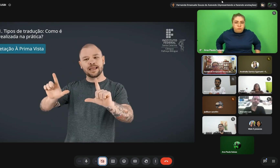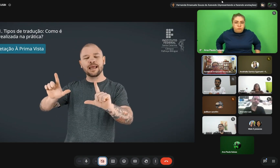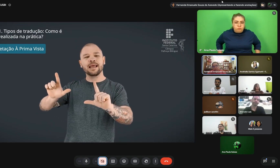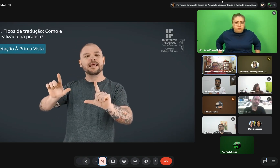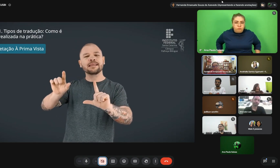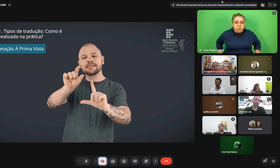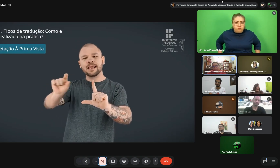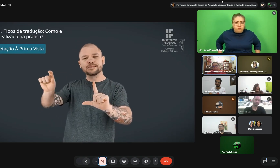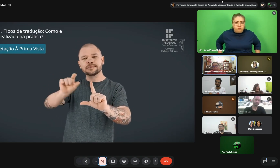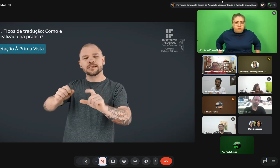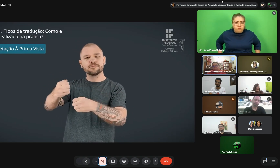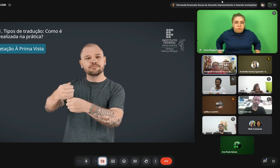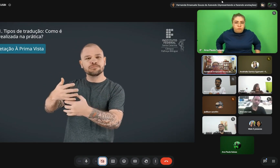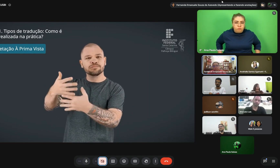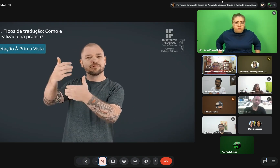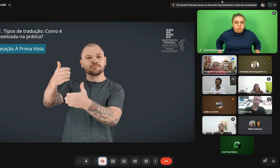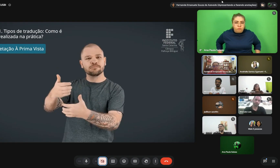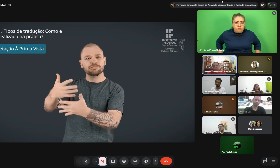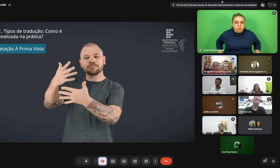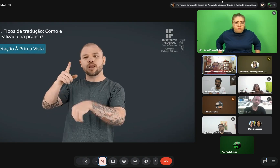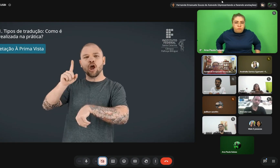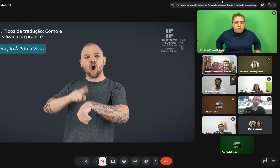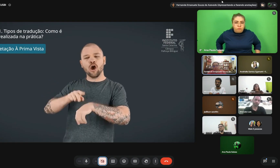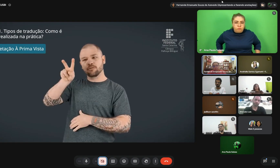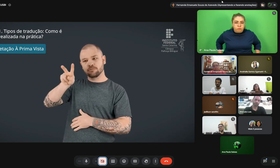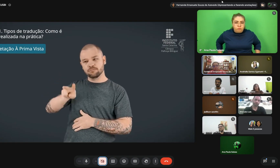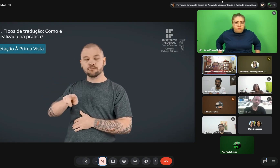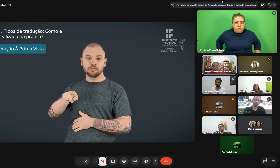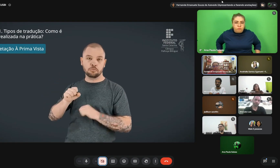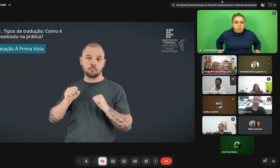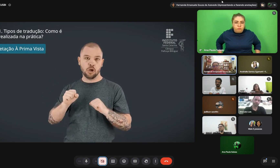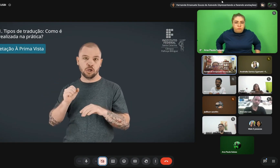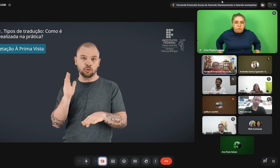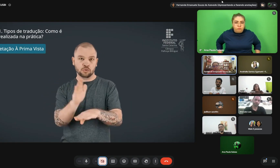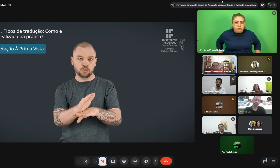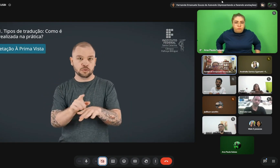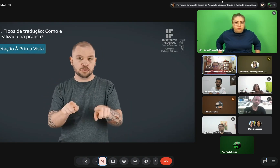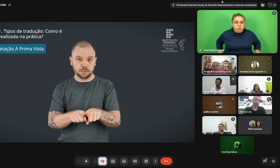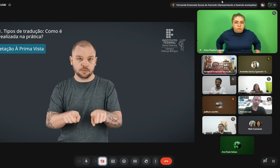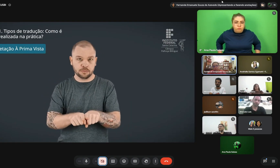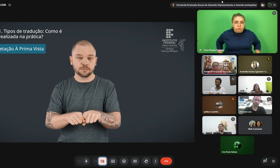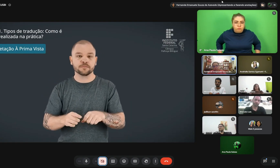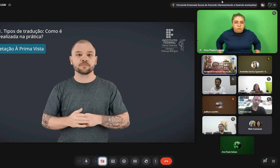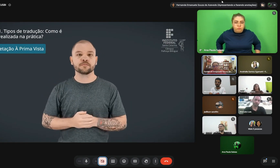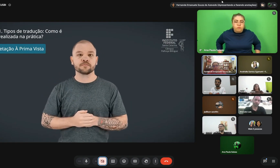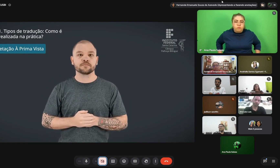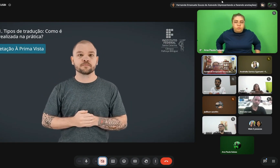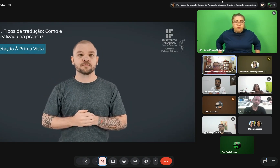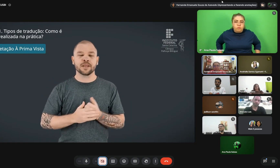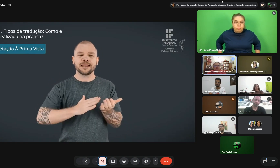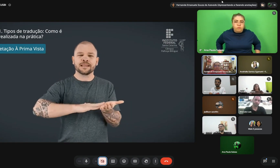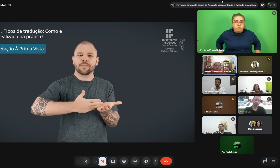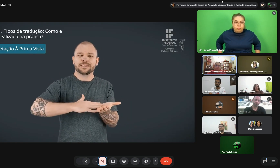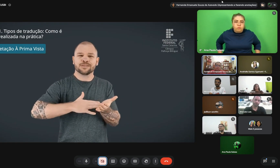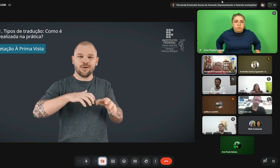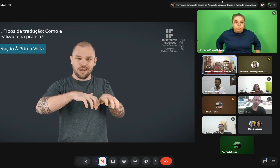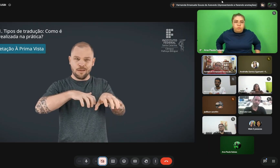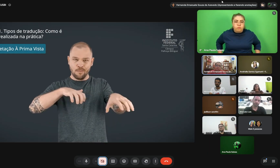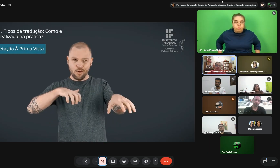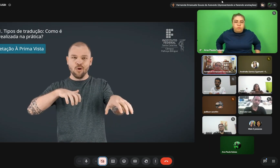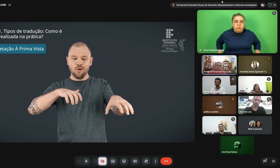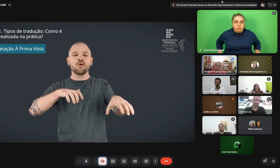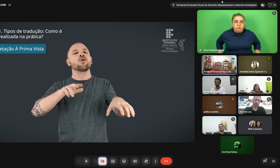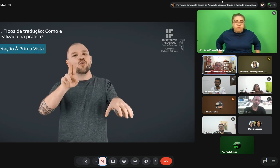é usado na hora. E também nós vamos ver o teleprompter, que você vai vendo ali, olhando na hora o texto, também vai fazendo, que também